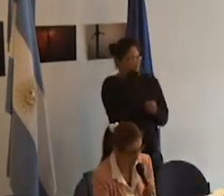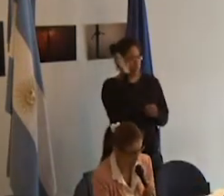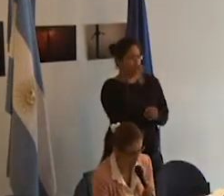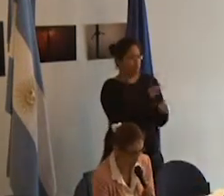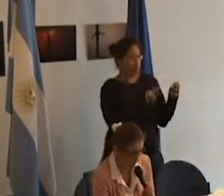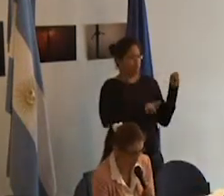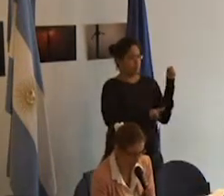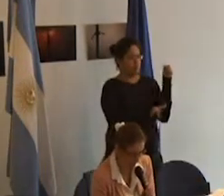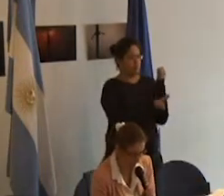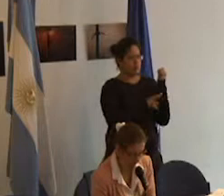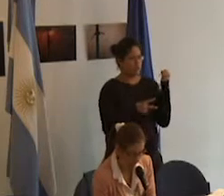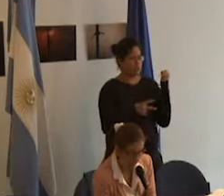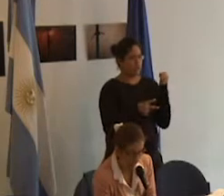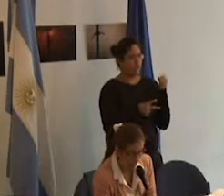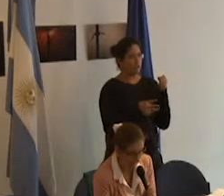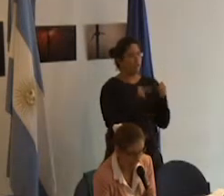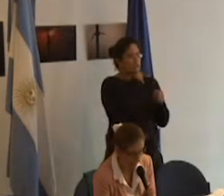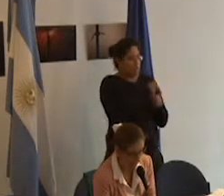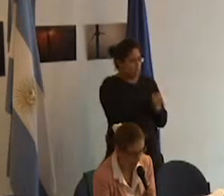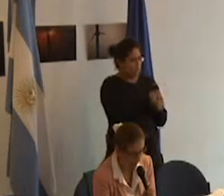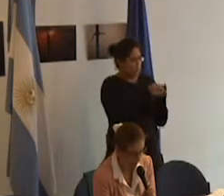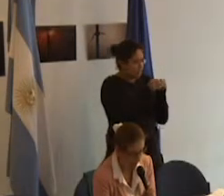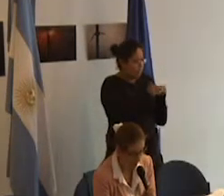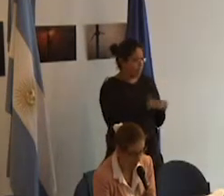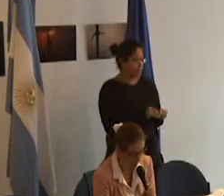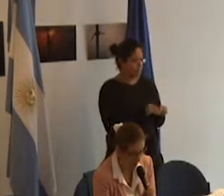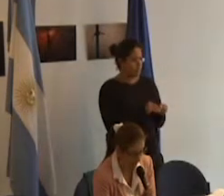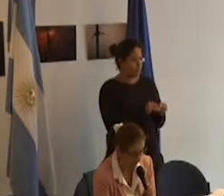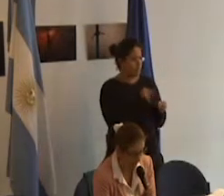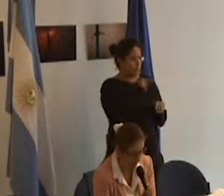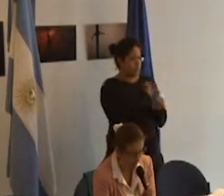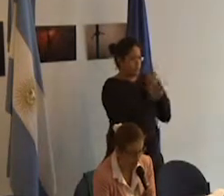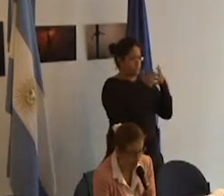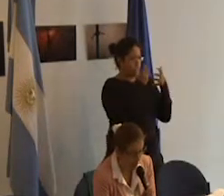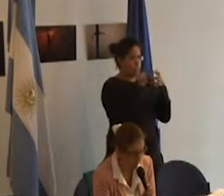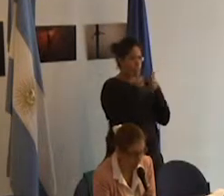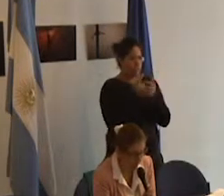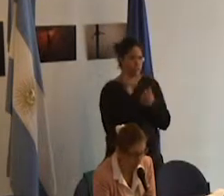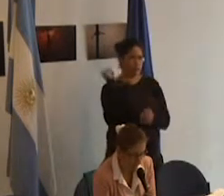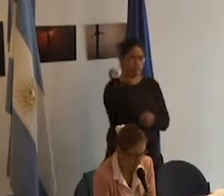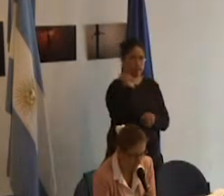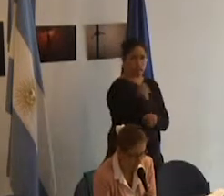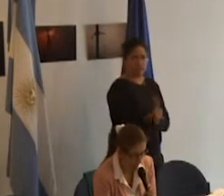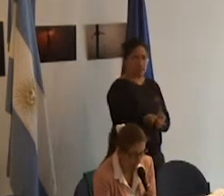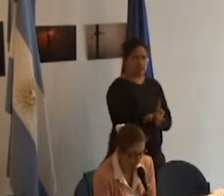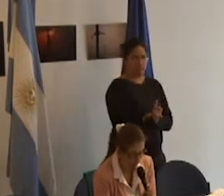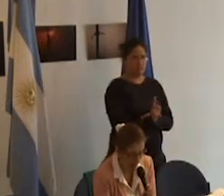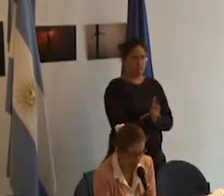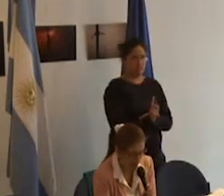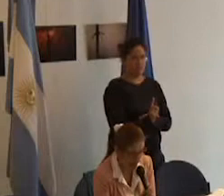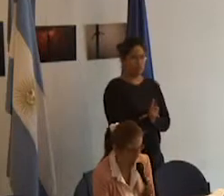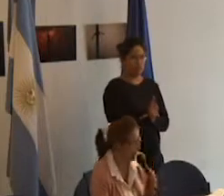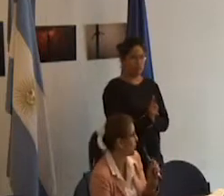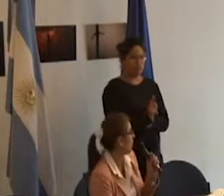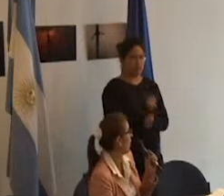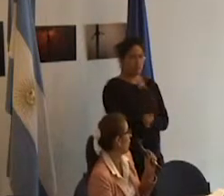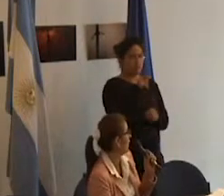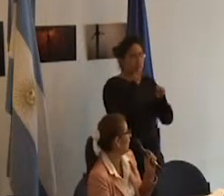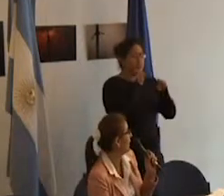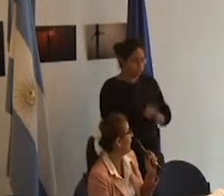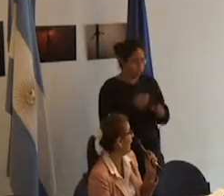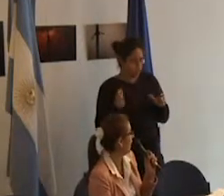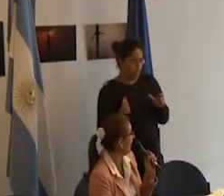en ese sentido, ¿considera usted que el sistema educativo tradicional debe de construirse para dar paso